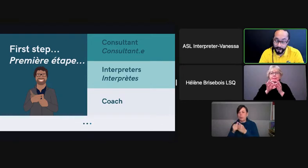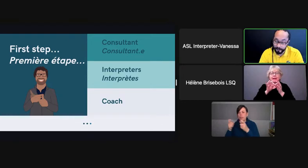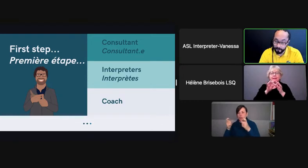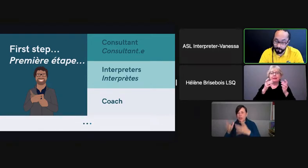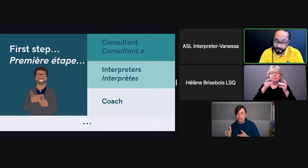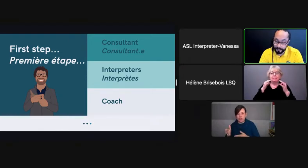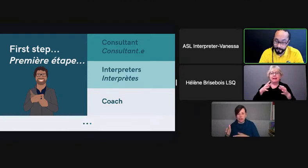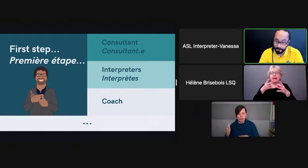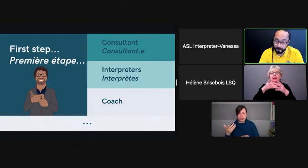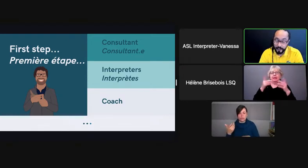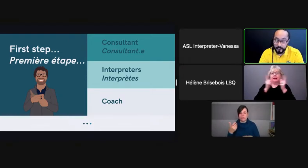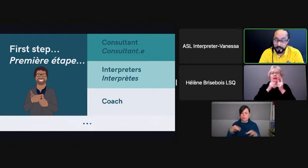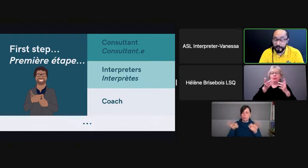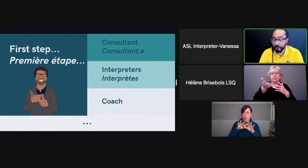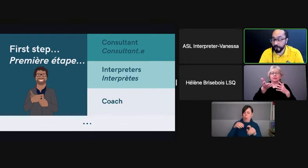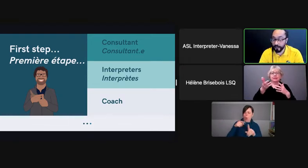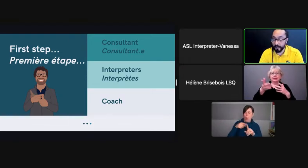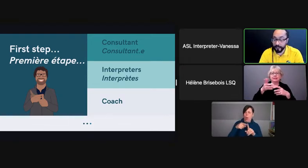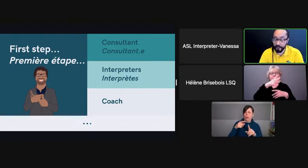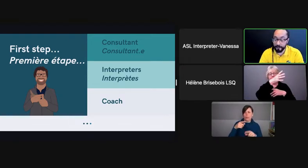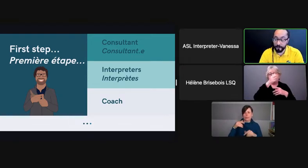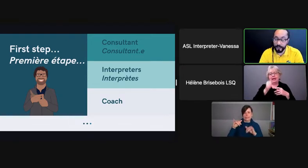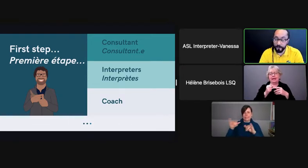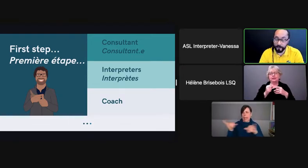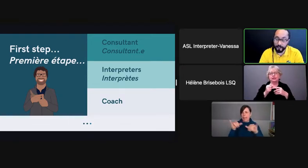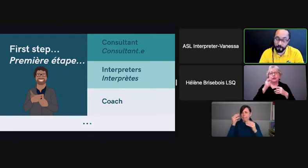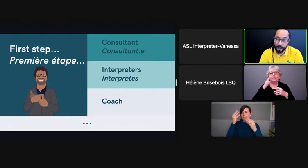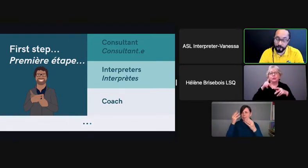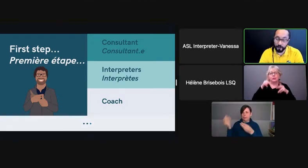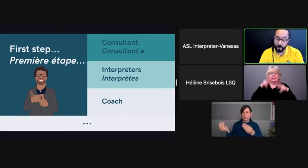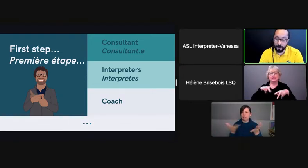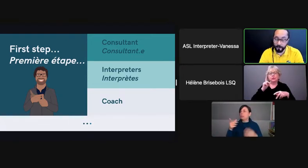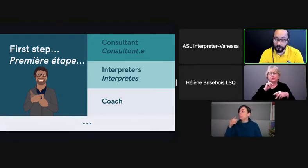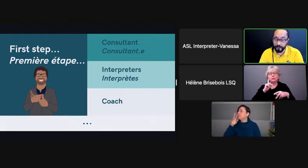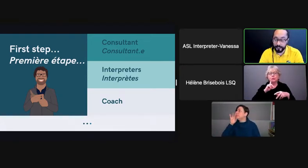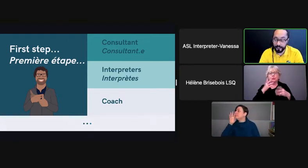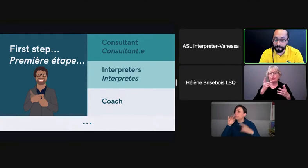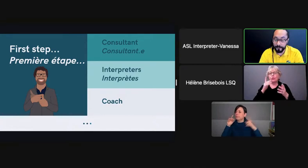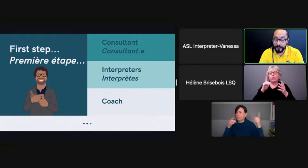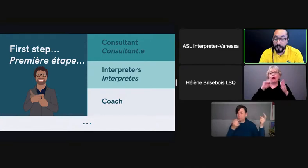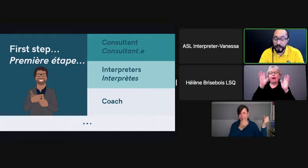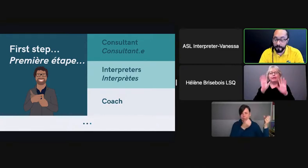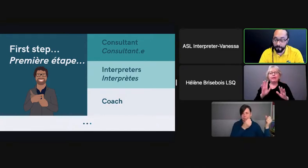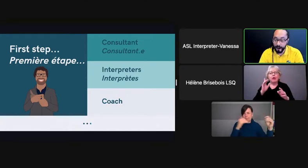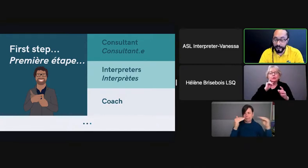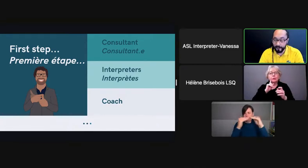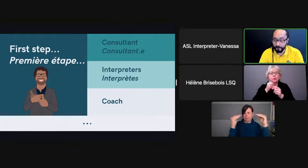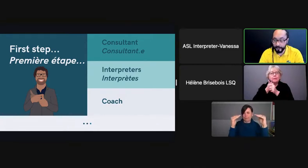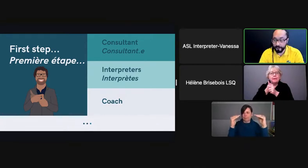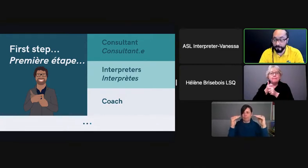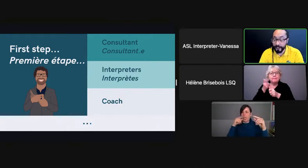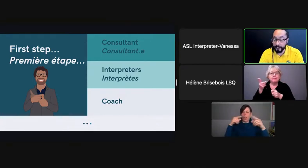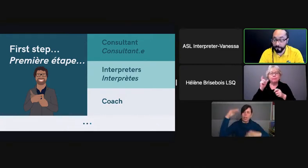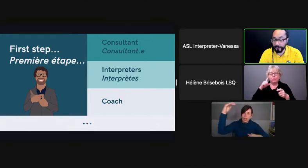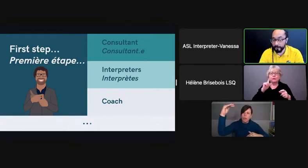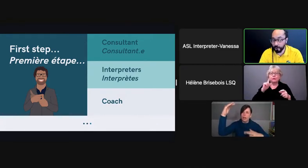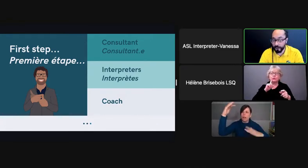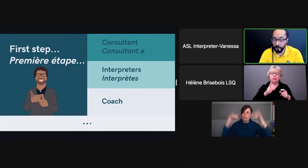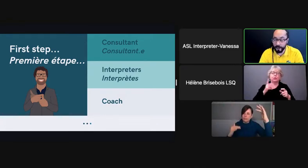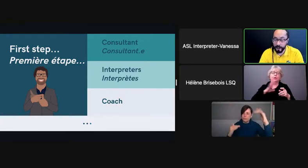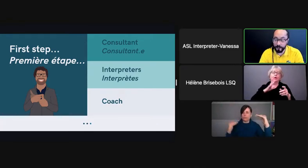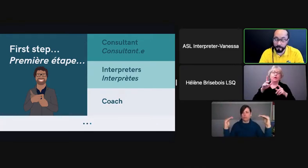rencontre qui seront engagés pour une personne sourde, un acteur sourd, pour s'assurer qu'ils peuvent communiquer avec l'équipe de